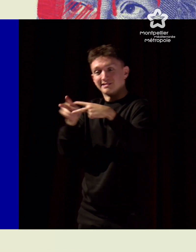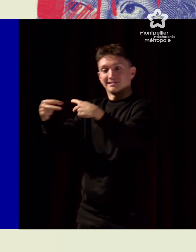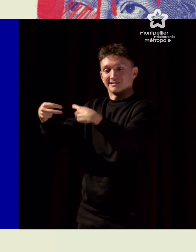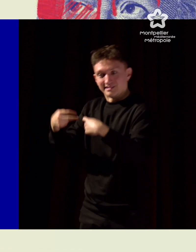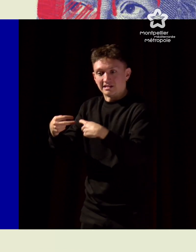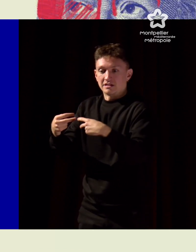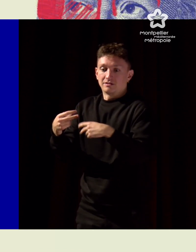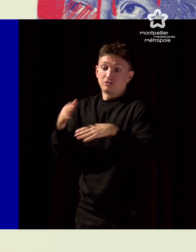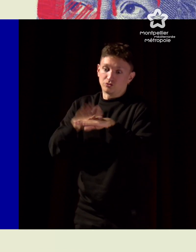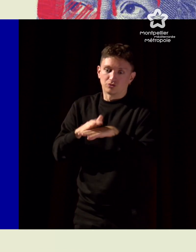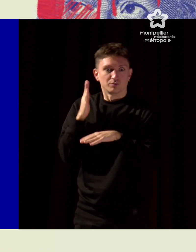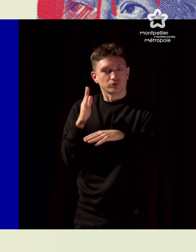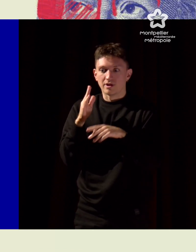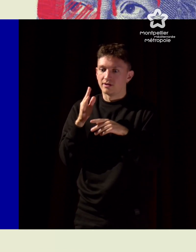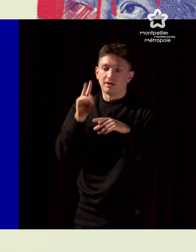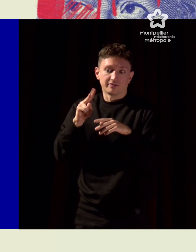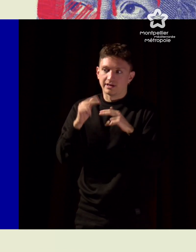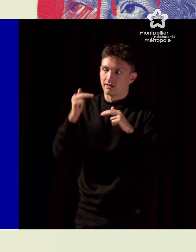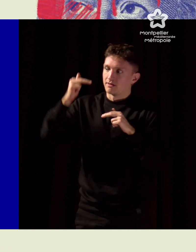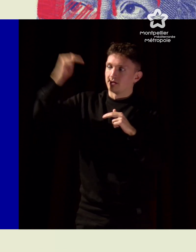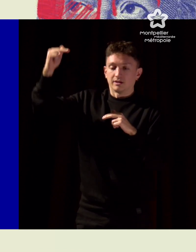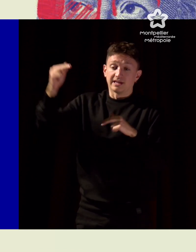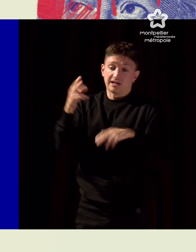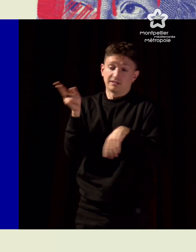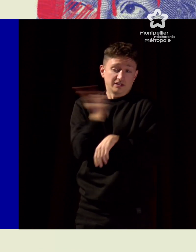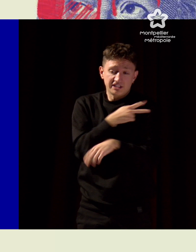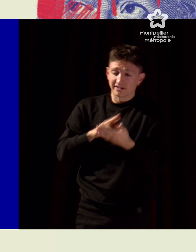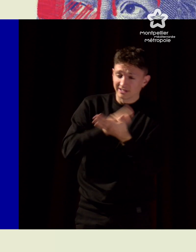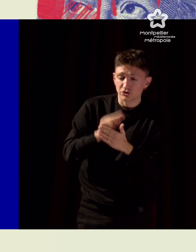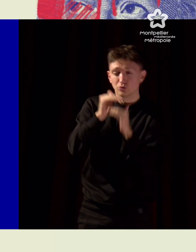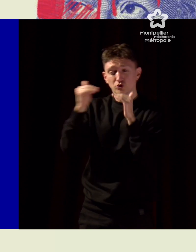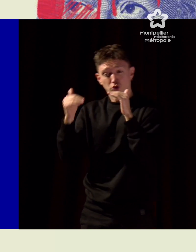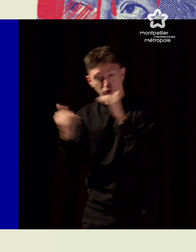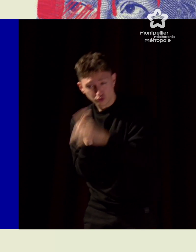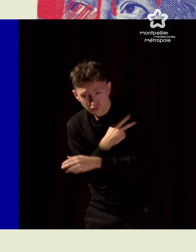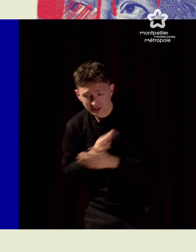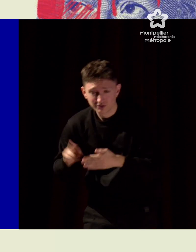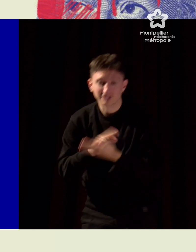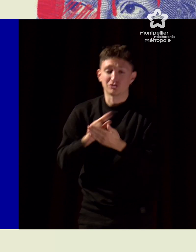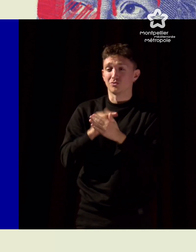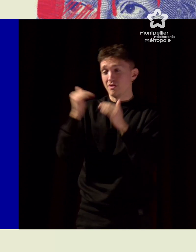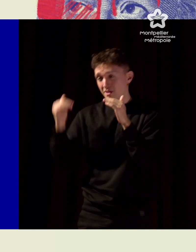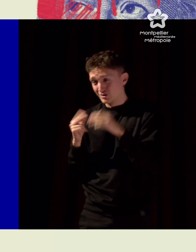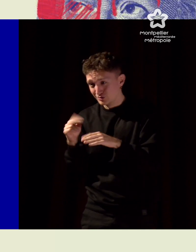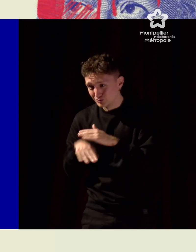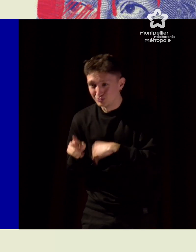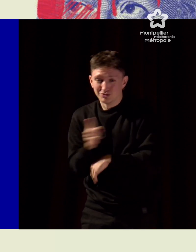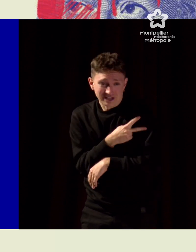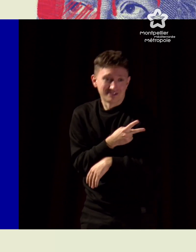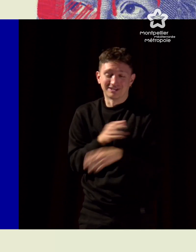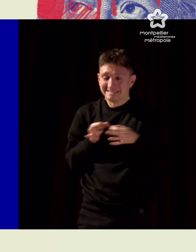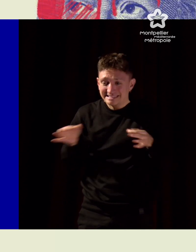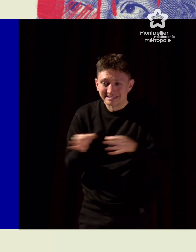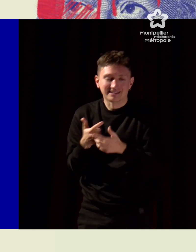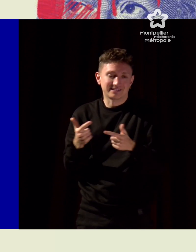qui va nous donner une lettre pour avoir l'accord du chef de sous-région, qui nous donne une lettre pour avoir l'accord du chef de district, qui nous donne